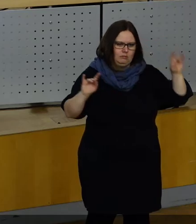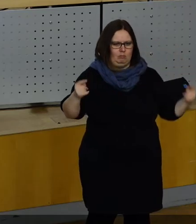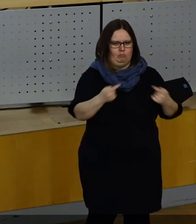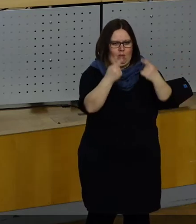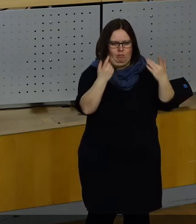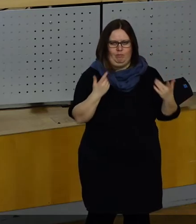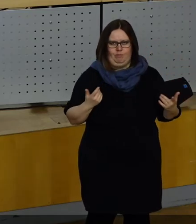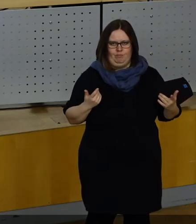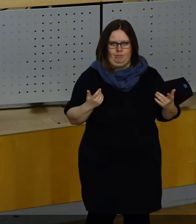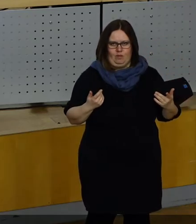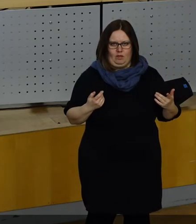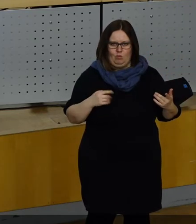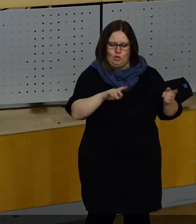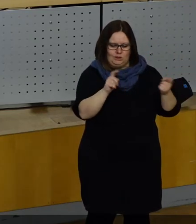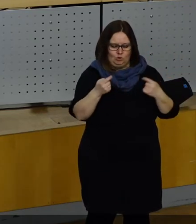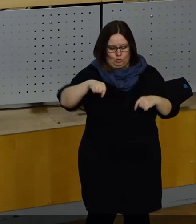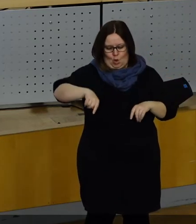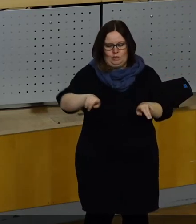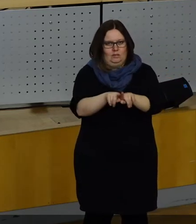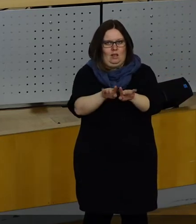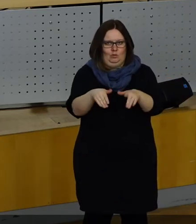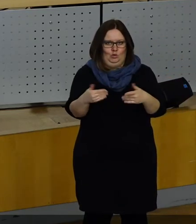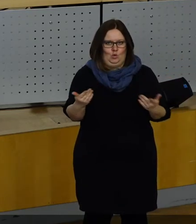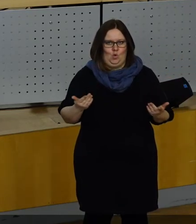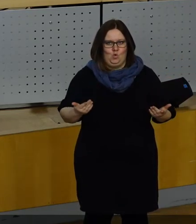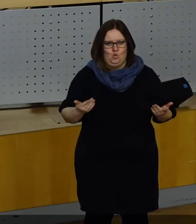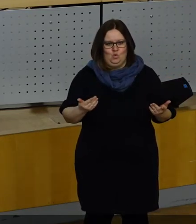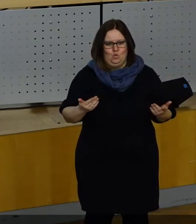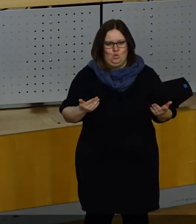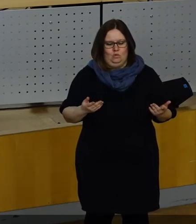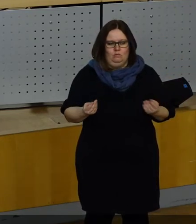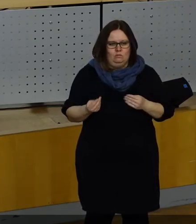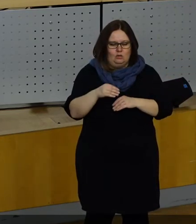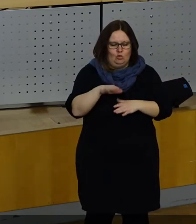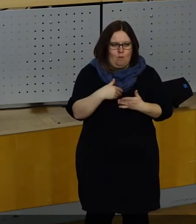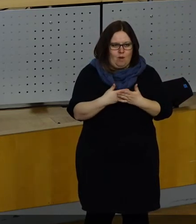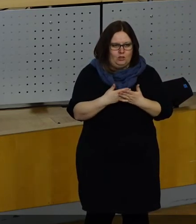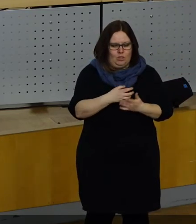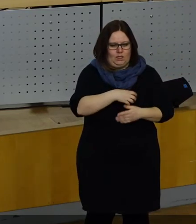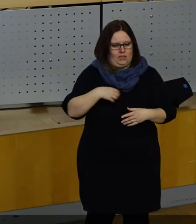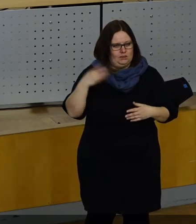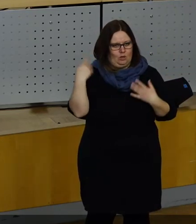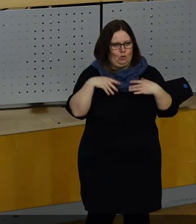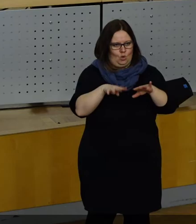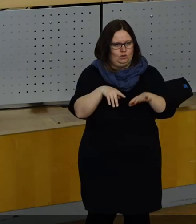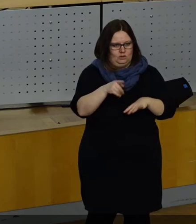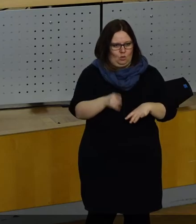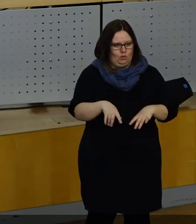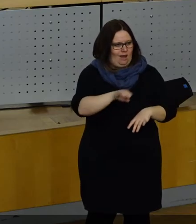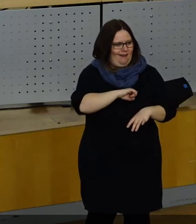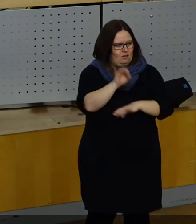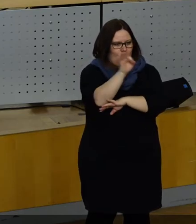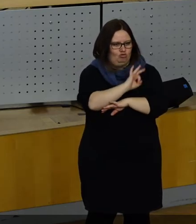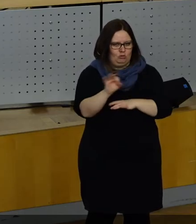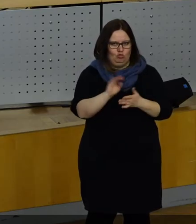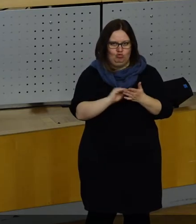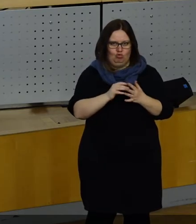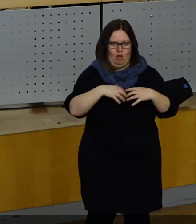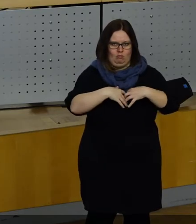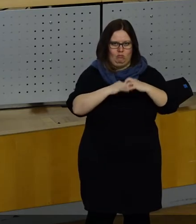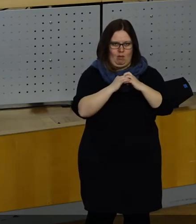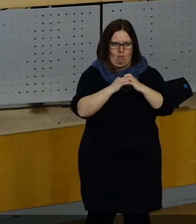Land hier in der Stadt, wie es heute noch manchmal so ist. Es ging weiter. Dresden hat im 19. Jahrhundert eine eigene Architekturschule